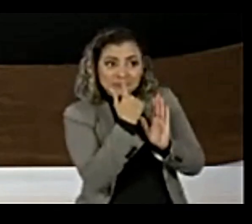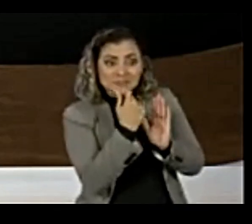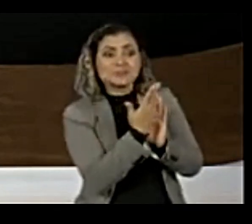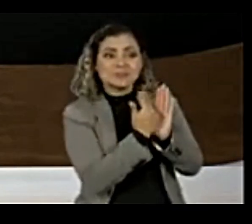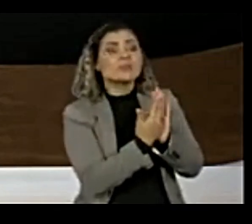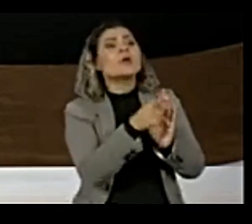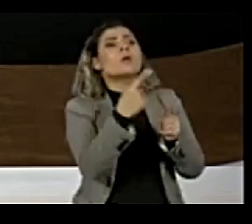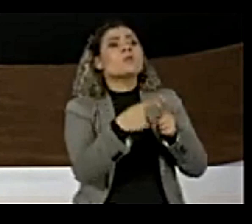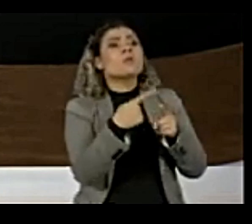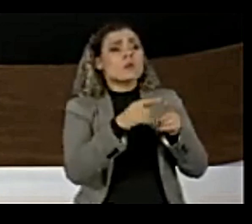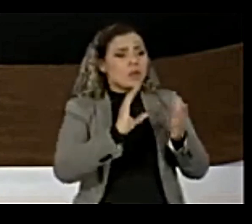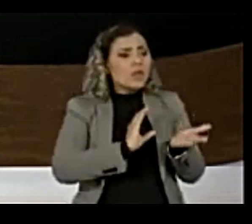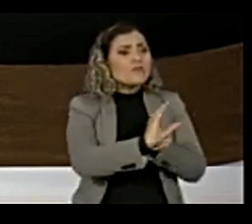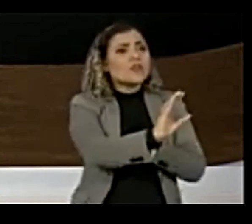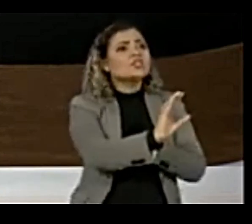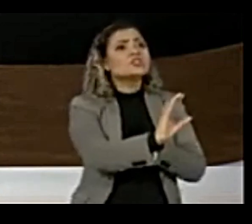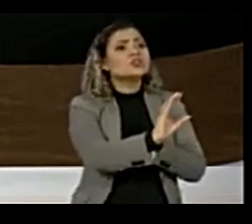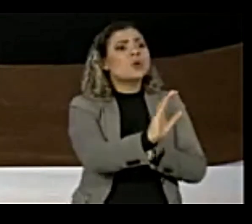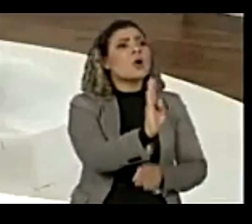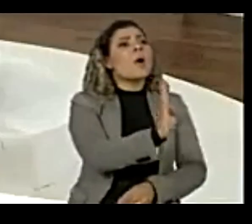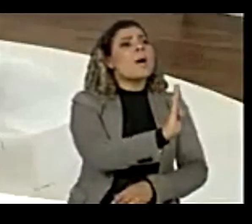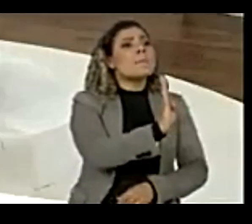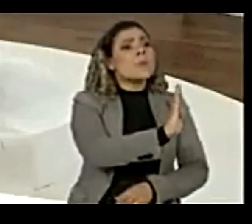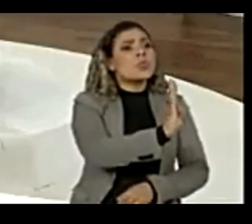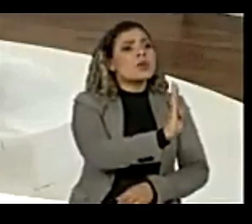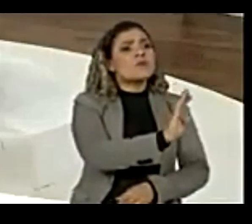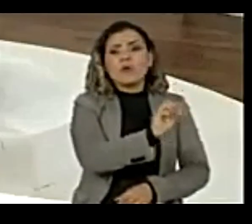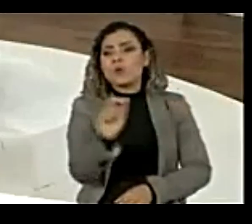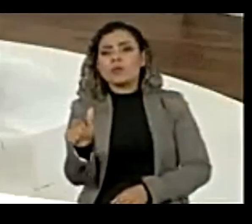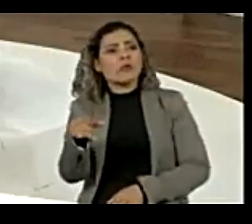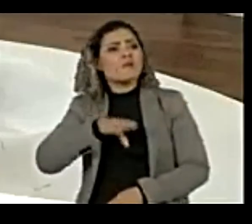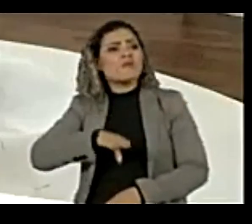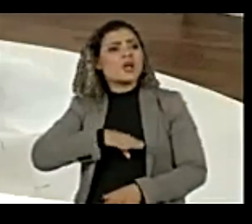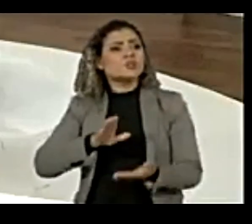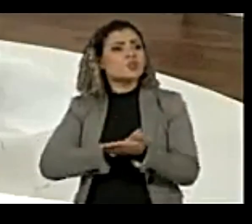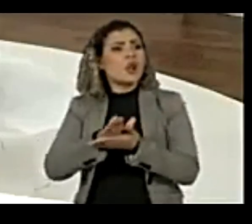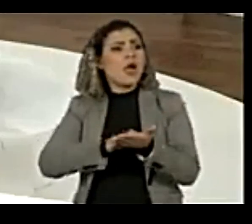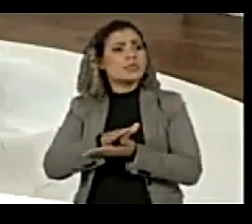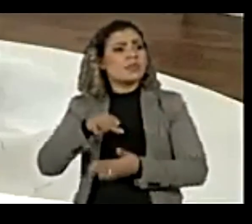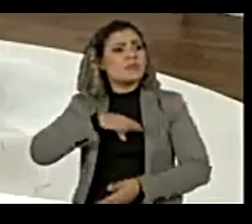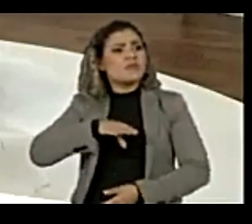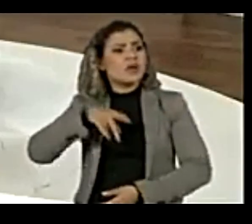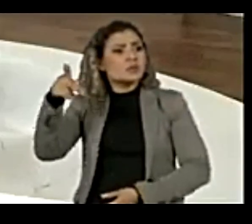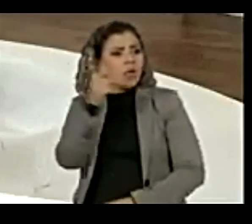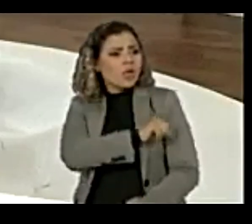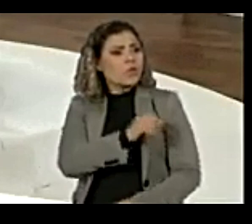no Botafogo e não no Vasco. Então, além de todas essas funções, tem também a função